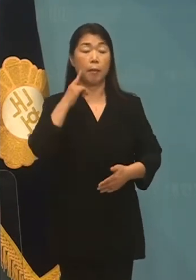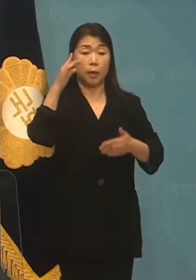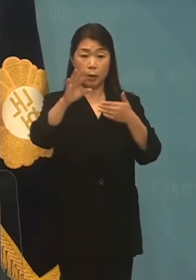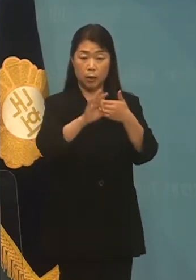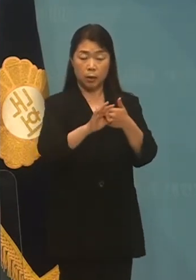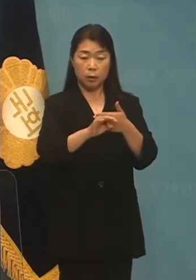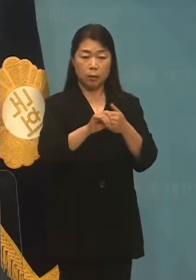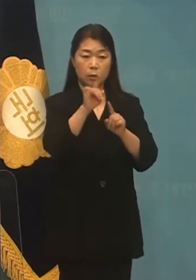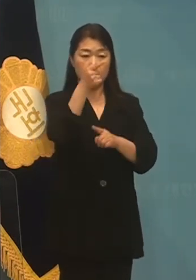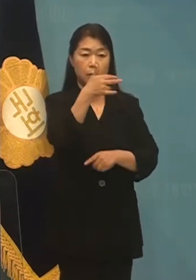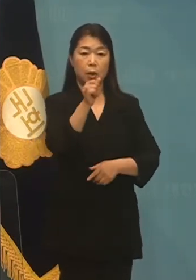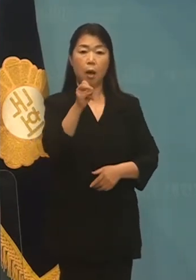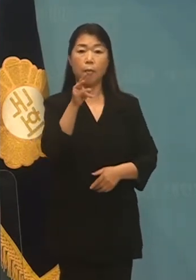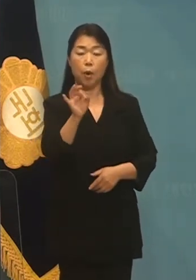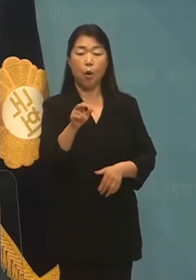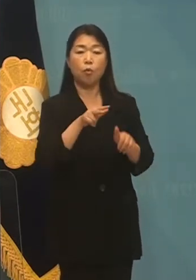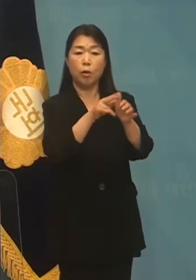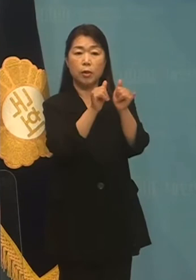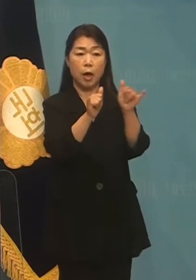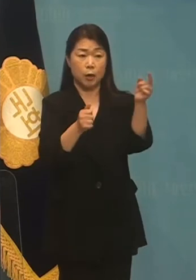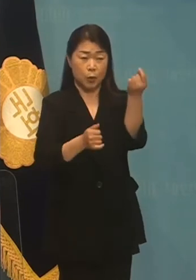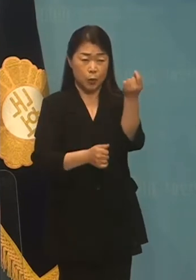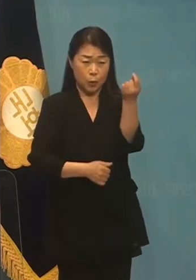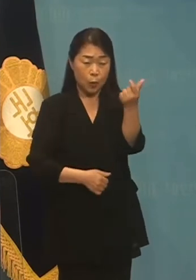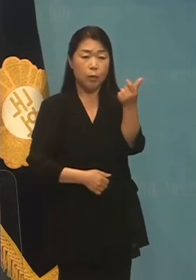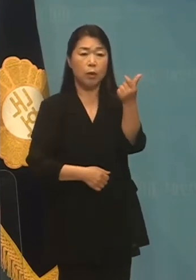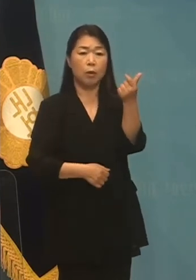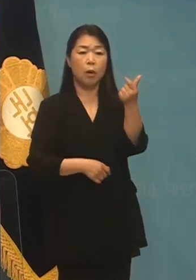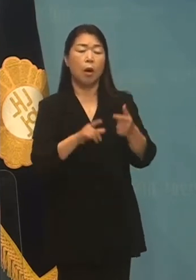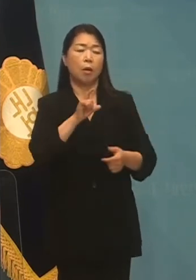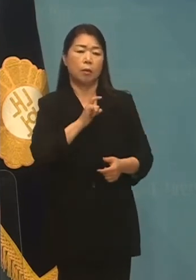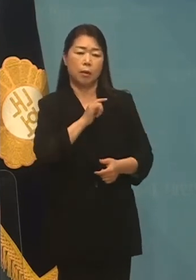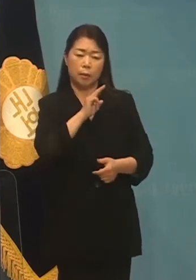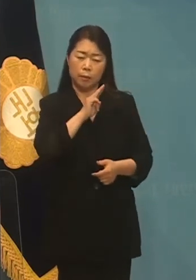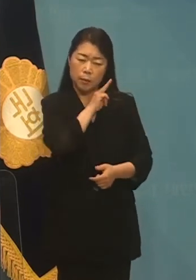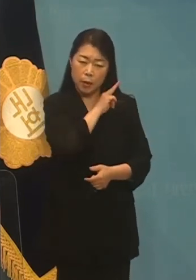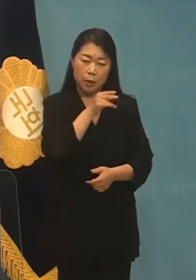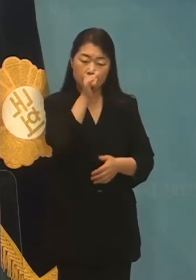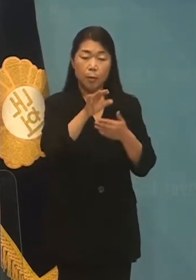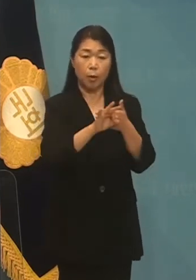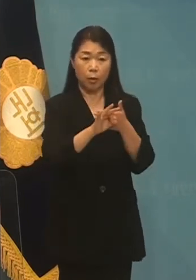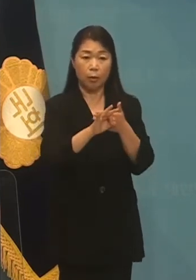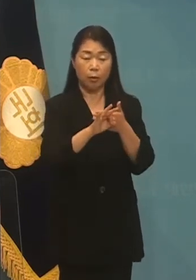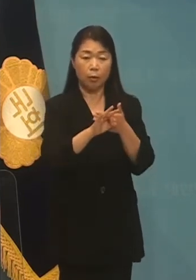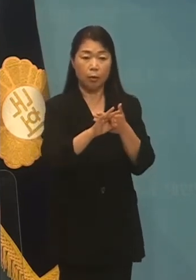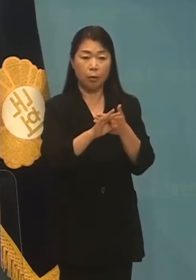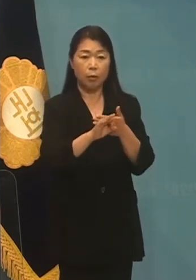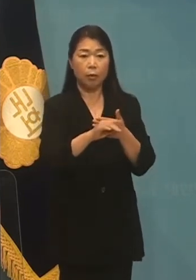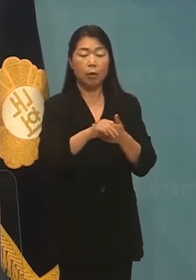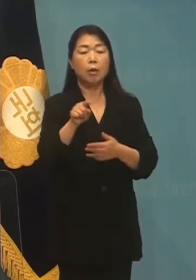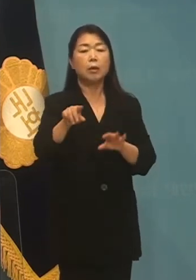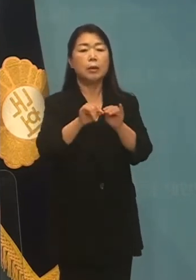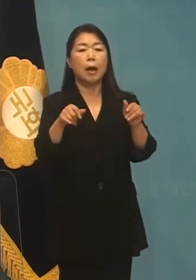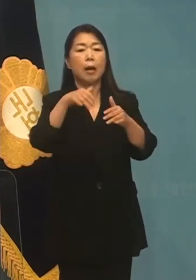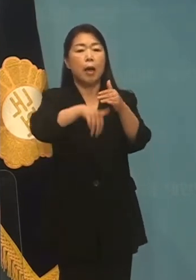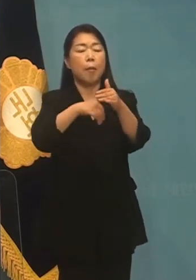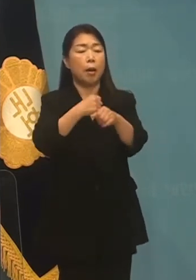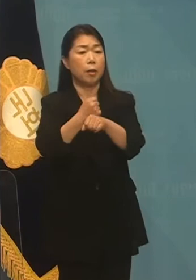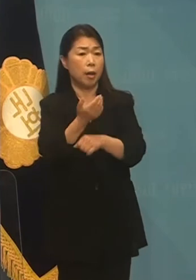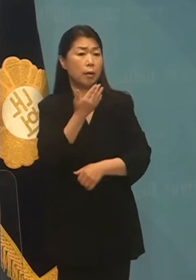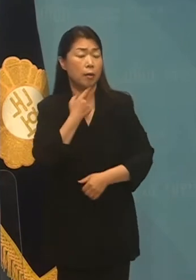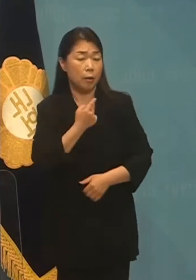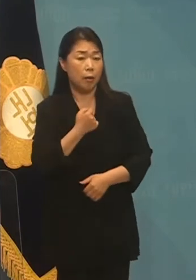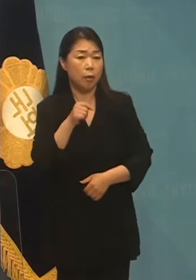만약 이재명 후보가 한치의 의혹이라도 있었다면 대장동 개발이